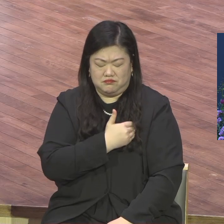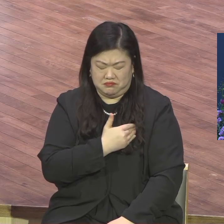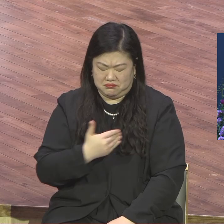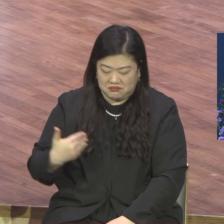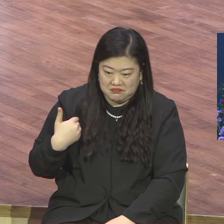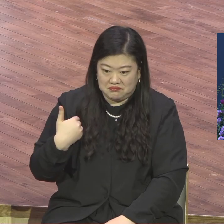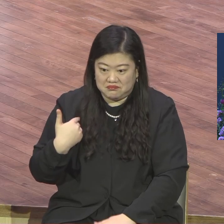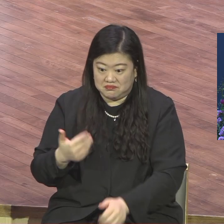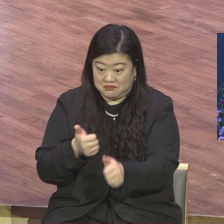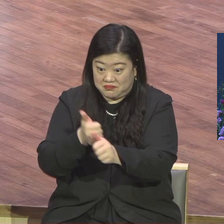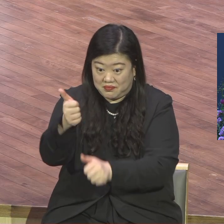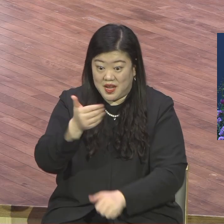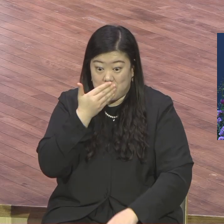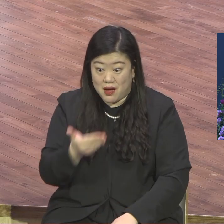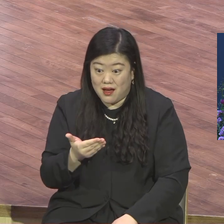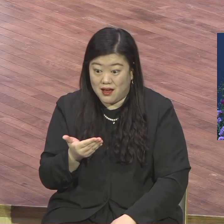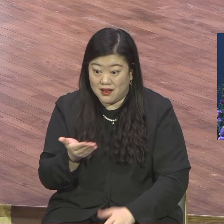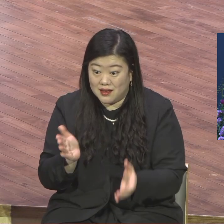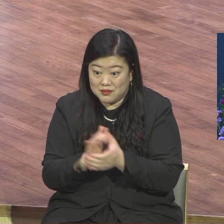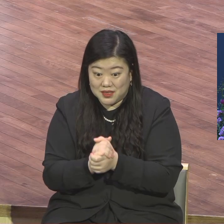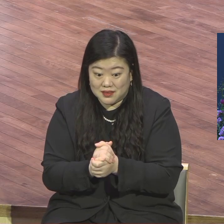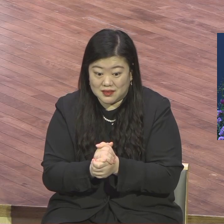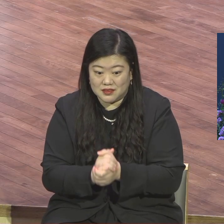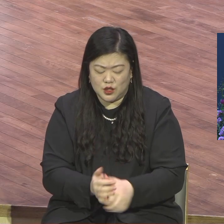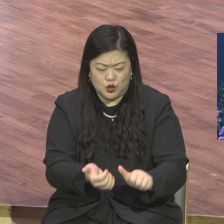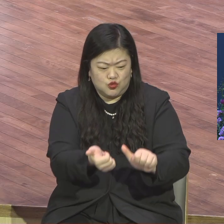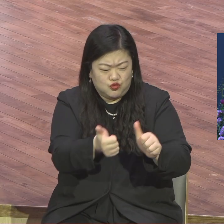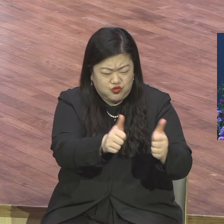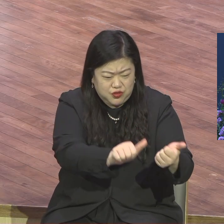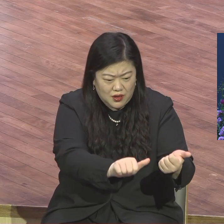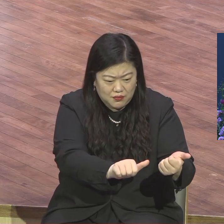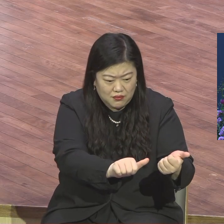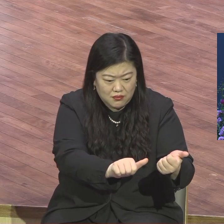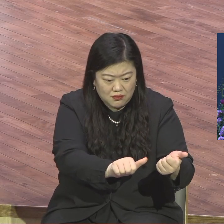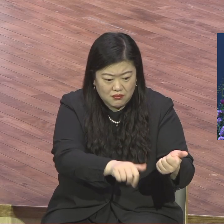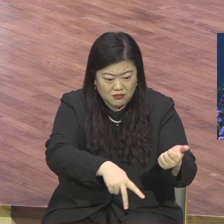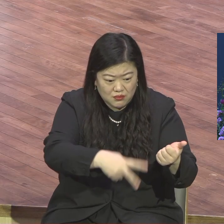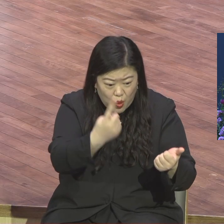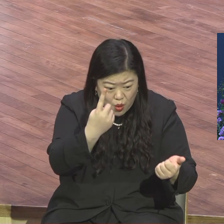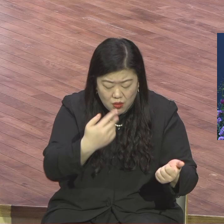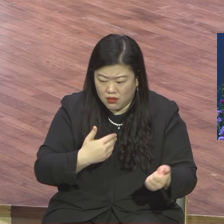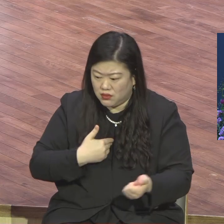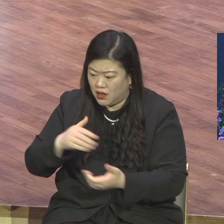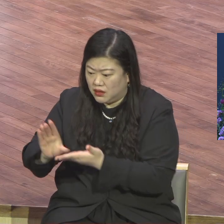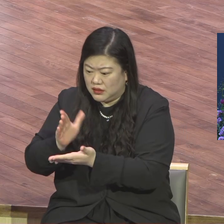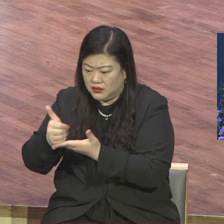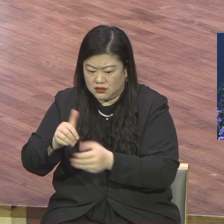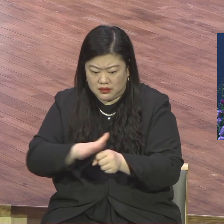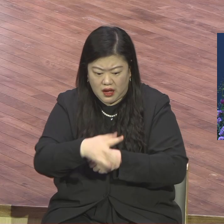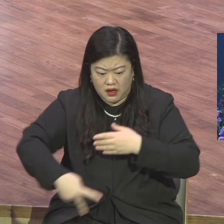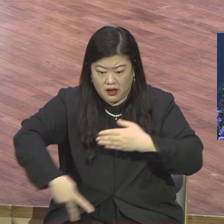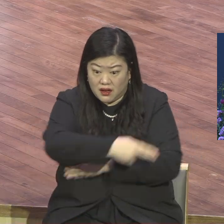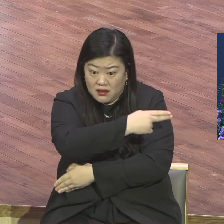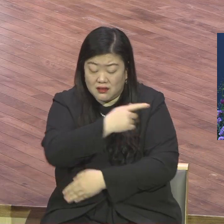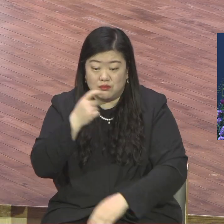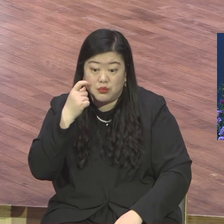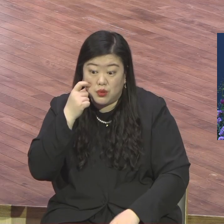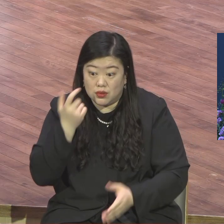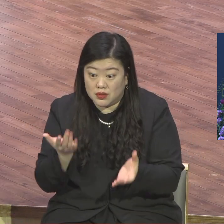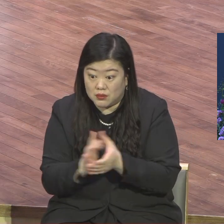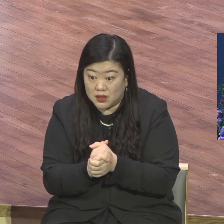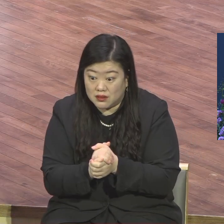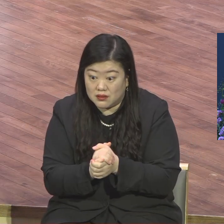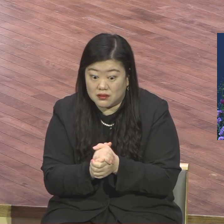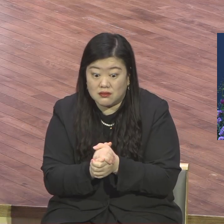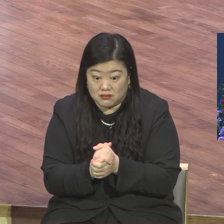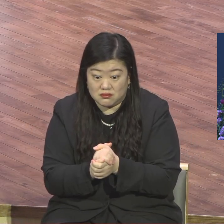이기느니라. 그 어떤 죽음도 우리를 그리스도의 사랑에서 끊을 수 없으리라. 그럼